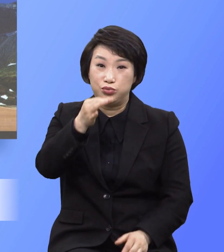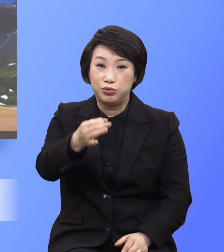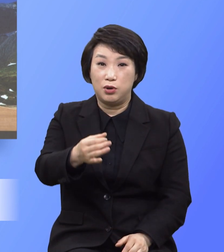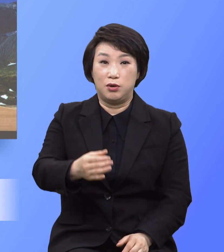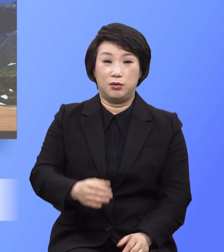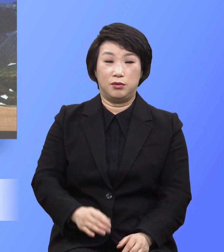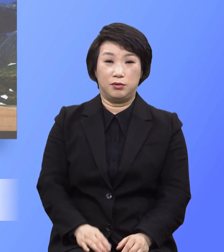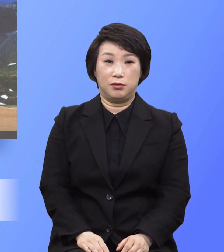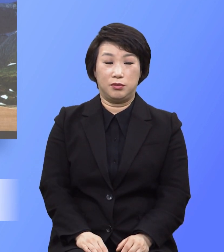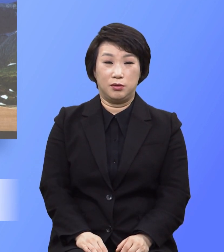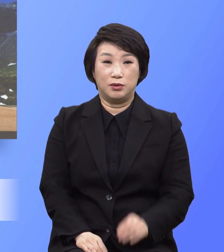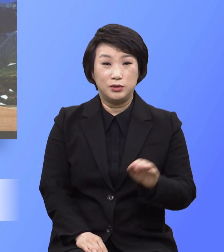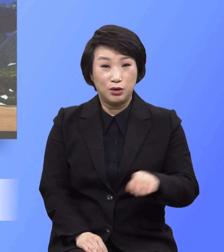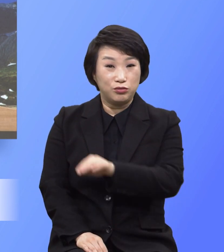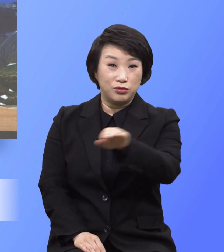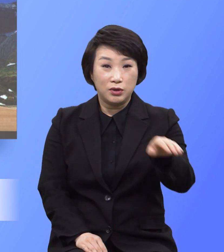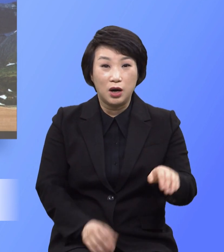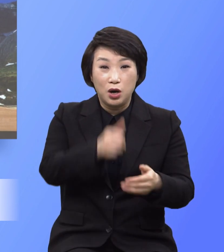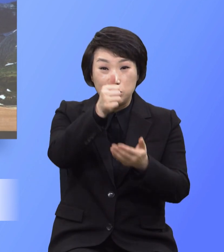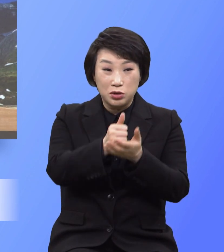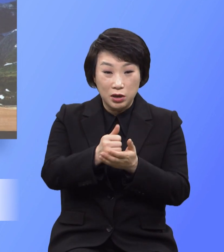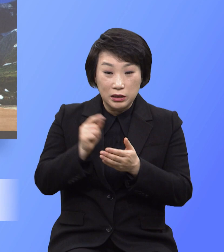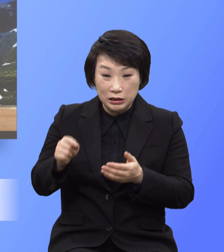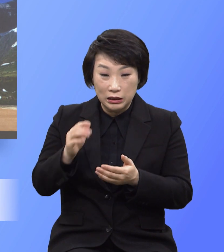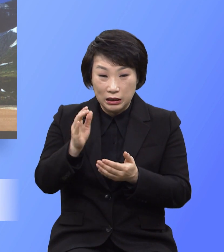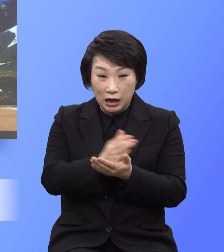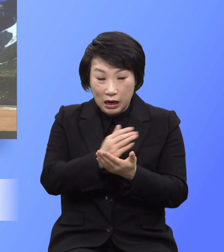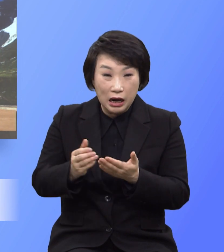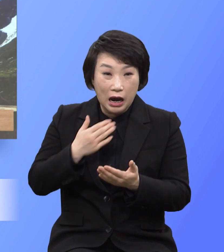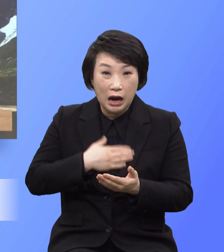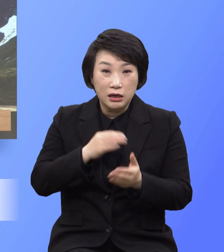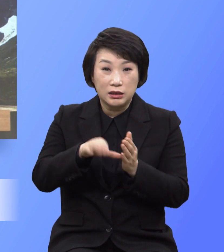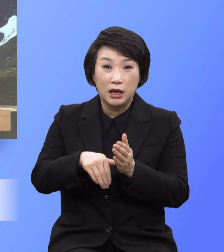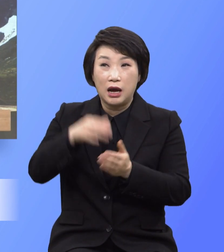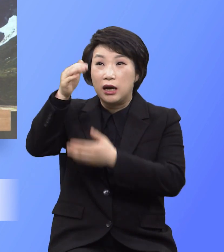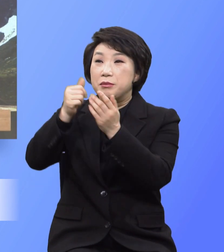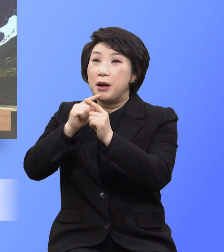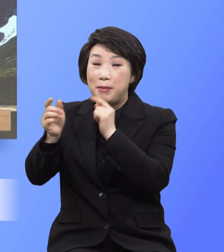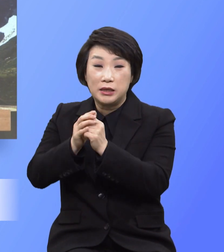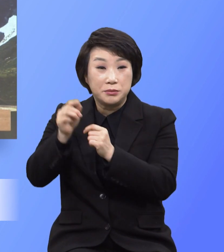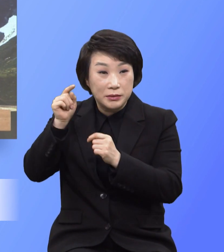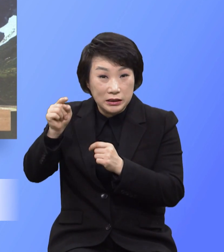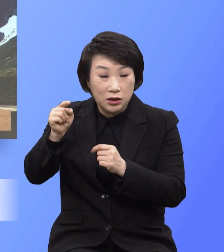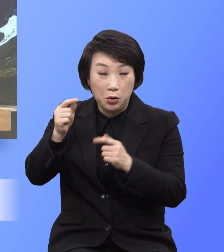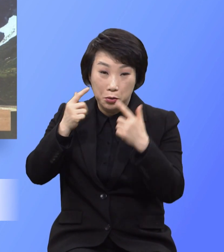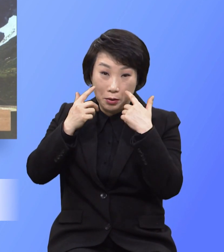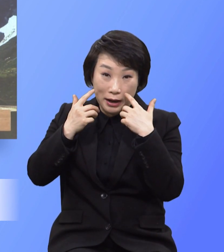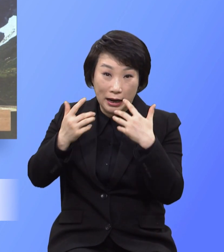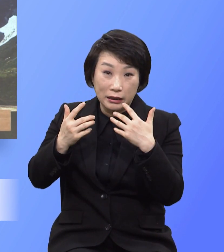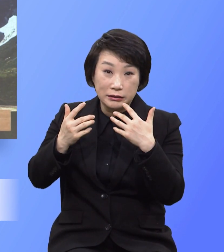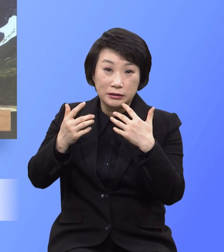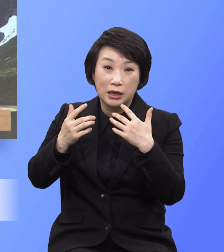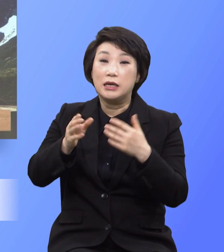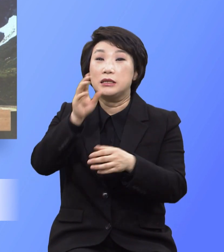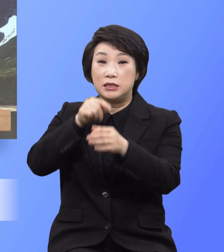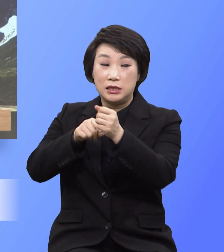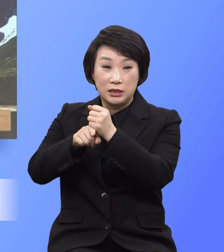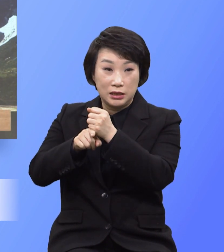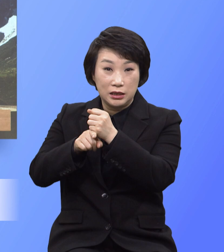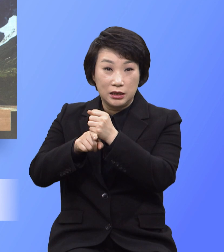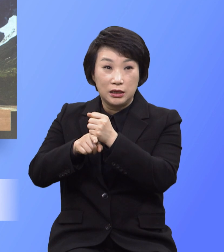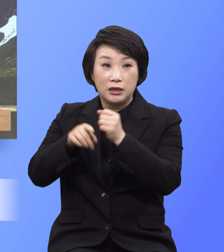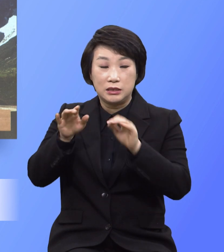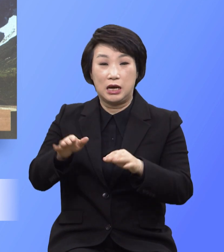말입니다. 근데 우리가 죄를 구분하는데 하나님 말씀이라고는 확실한